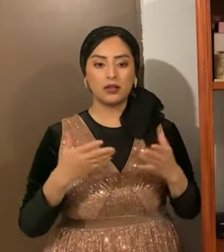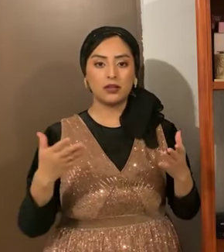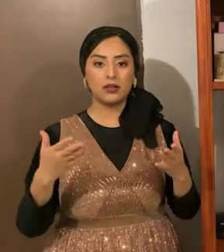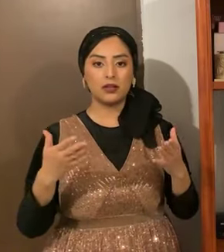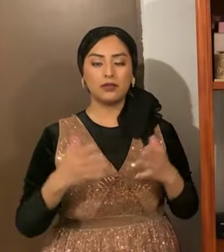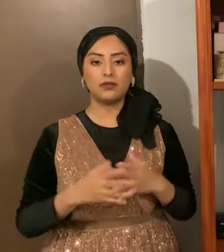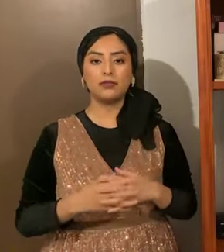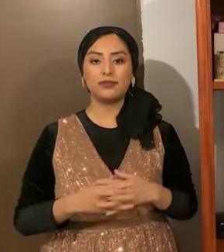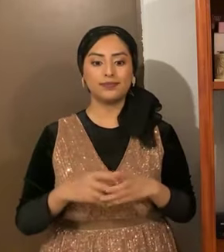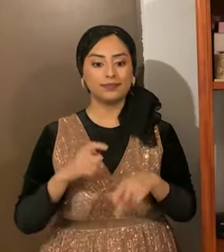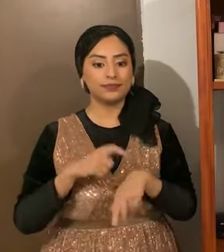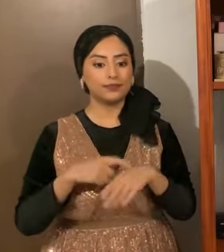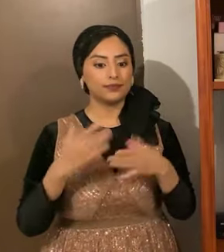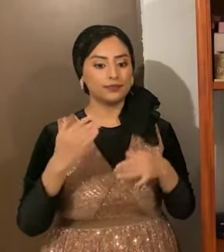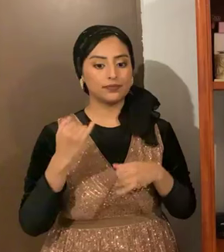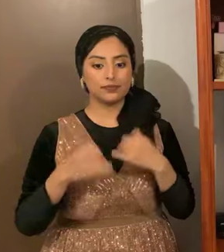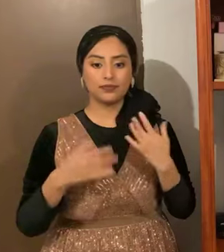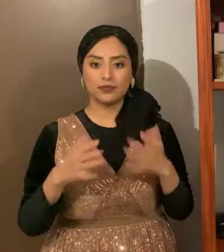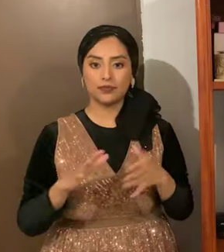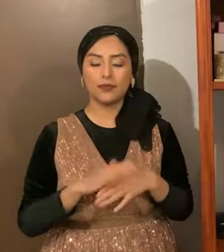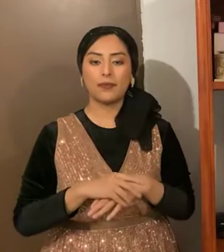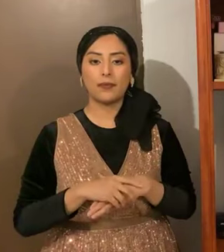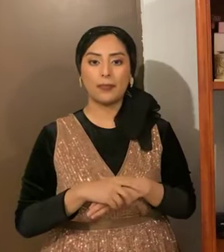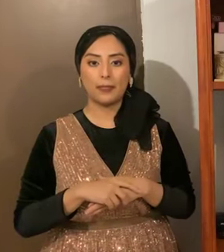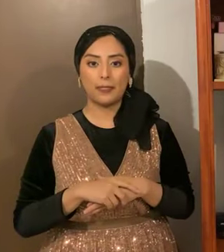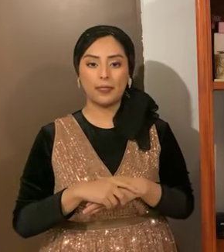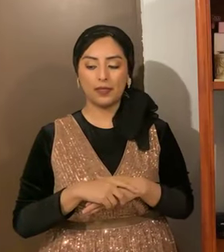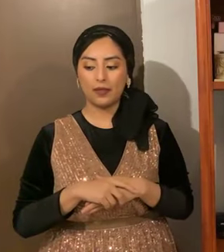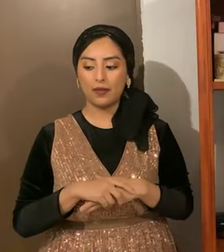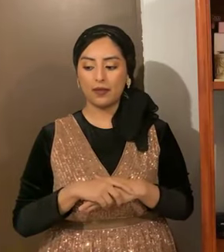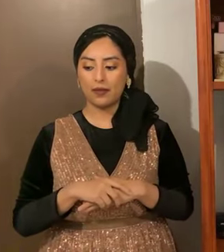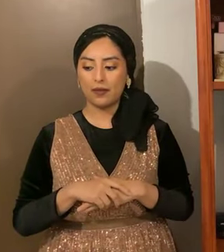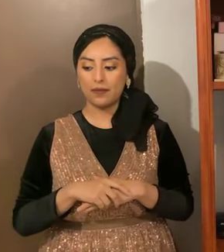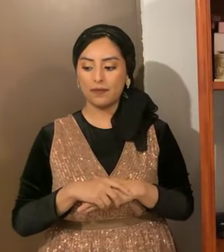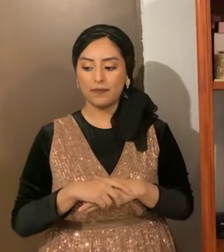eso, rápido, ya no hay tiempo. Bueno,